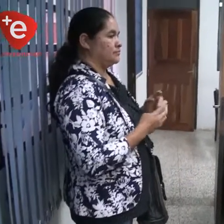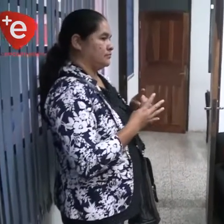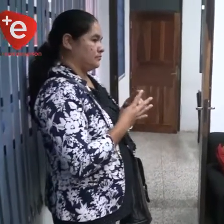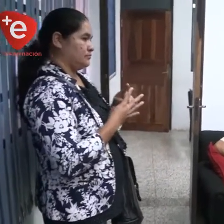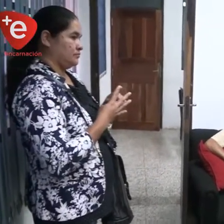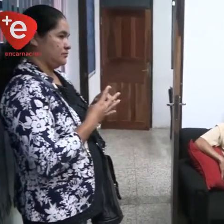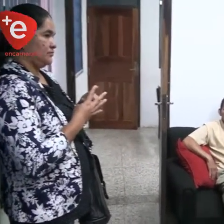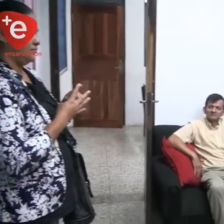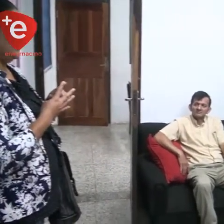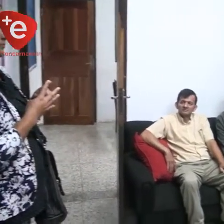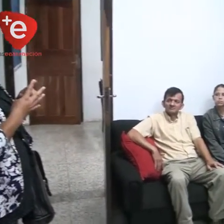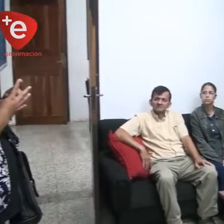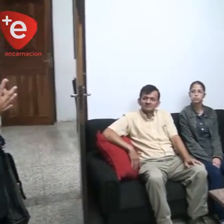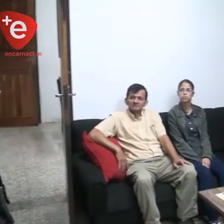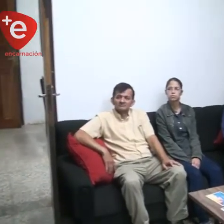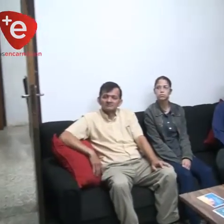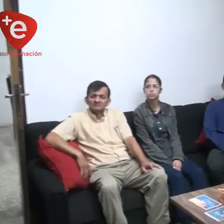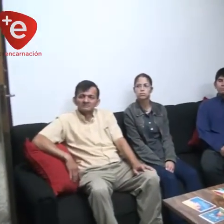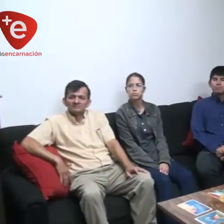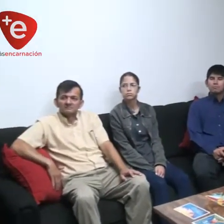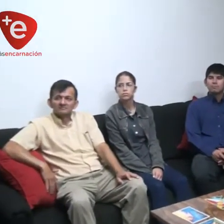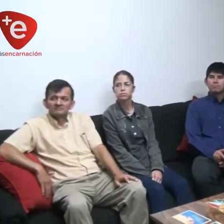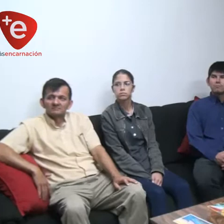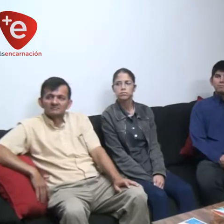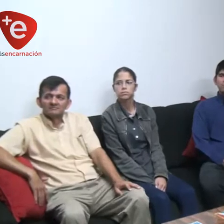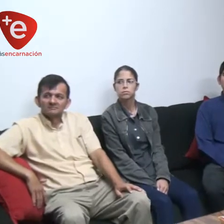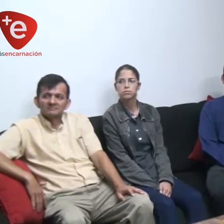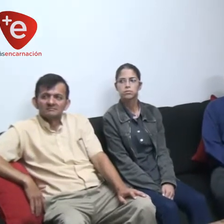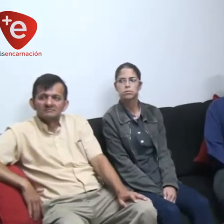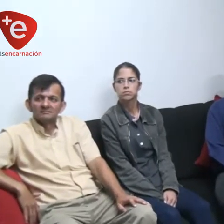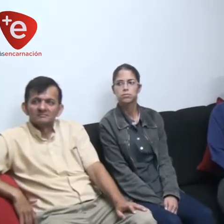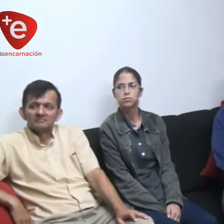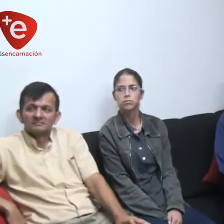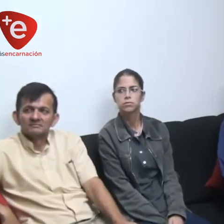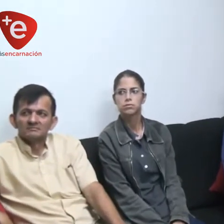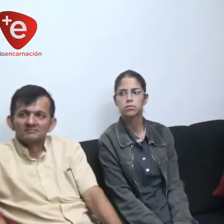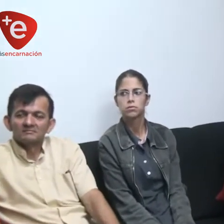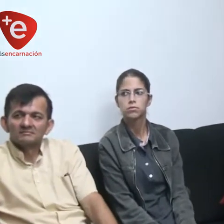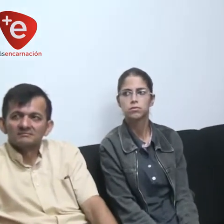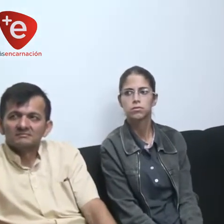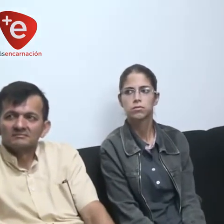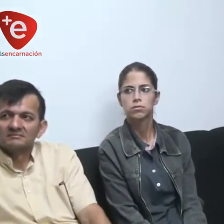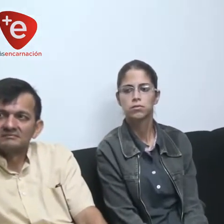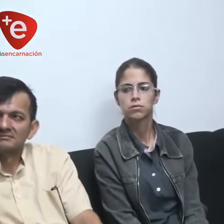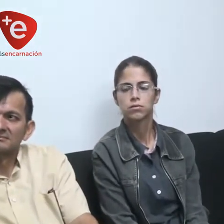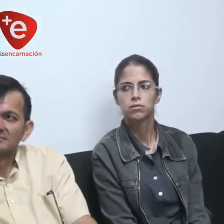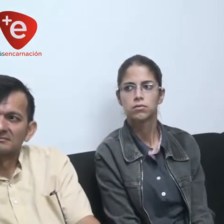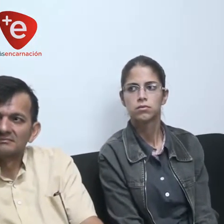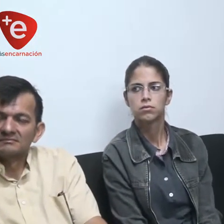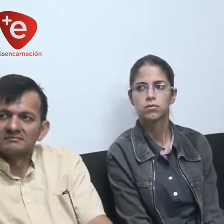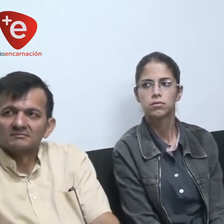4 tenemos 3 del sexo masculino y una chica del sexo femenino, 3